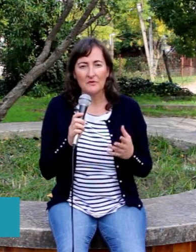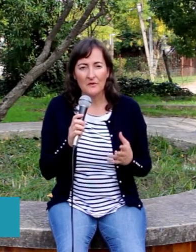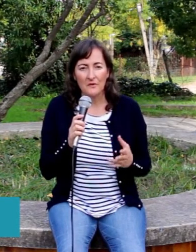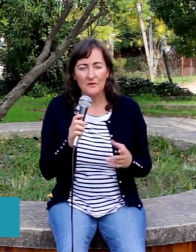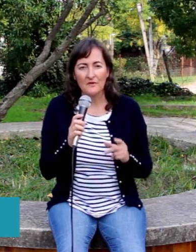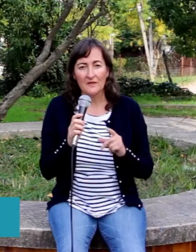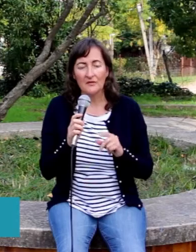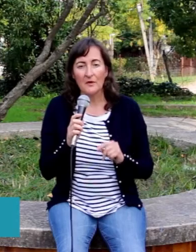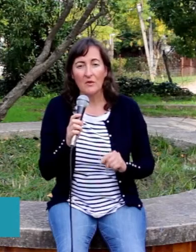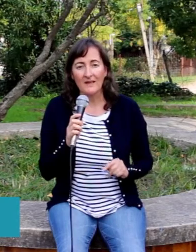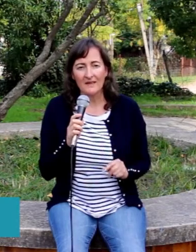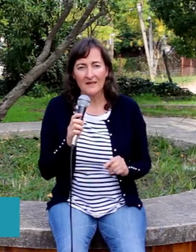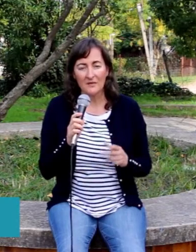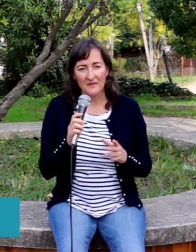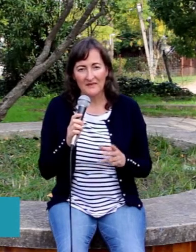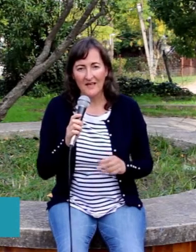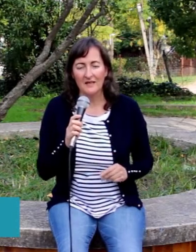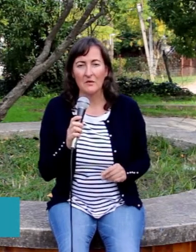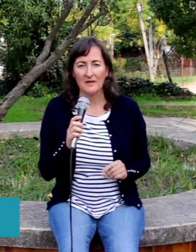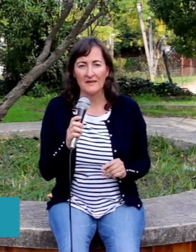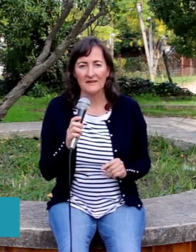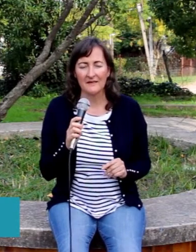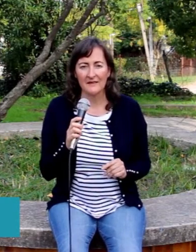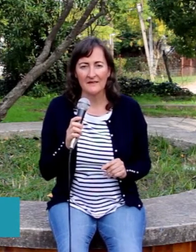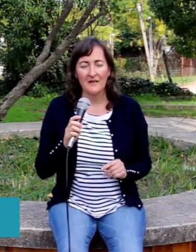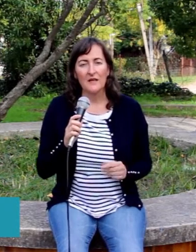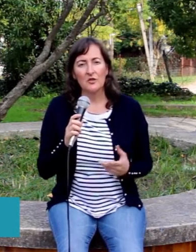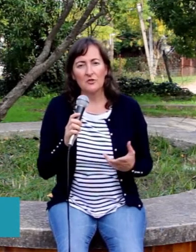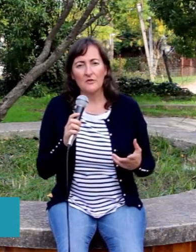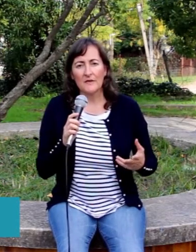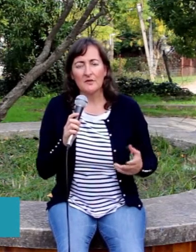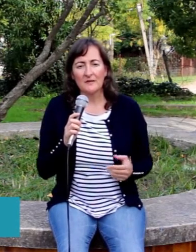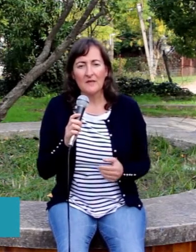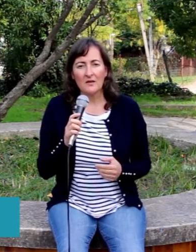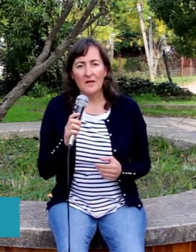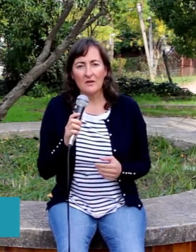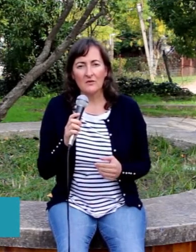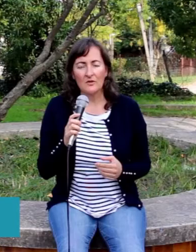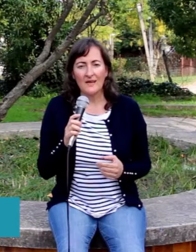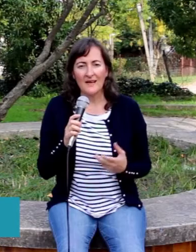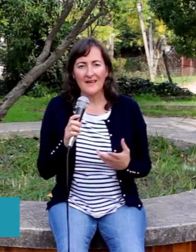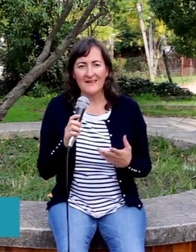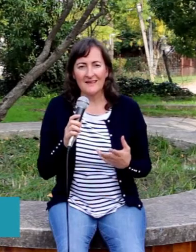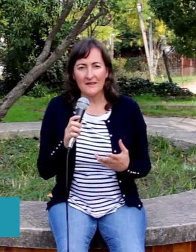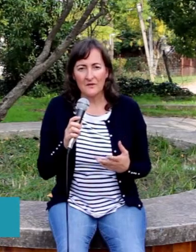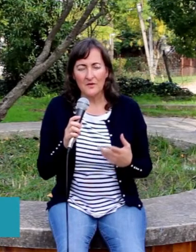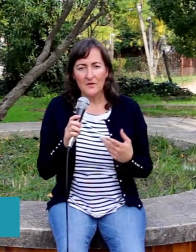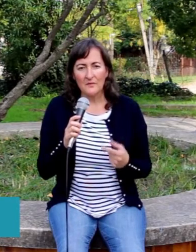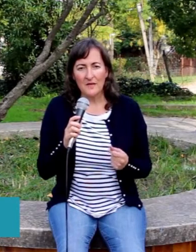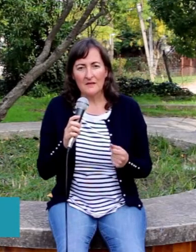sordos y su lenguaje especial, el lenguaje de señas. Continuaremos también con la doctora Gladys Tato, viendo